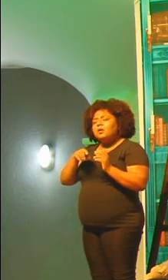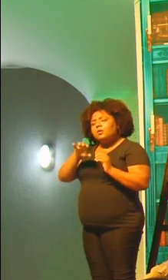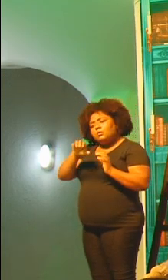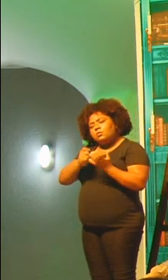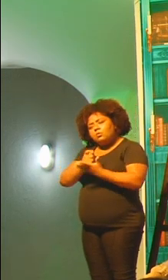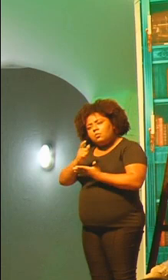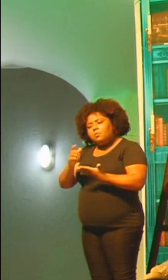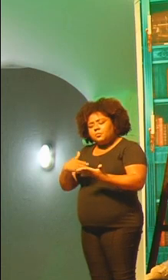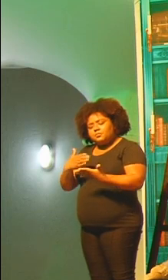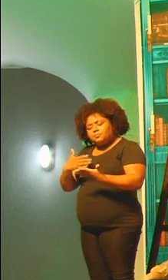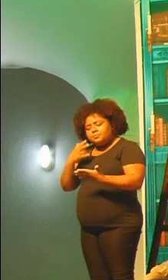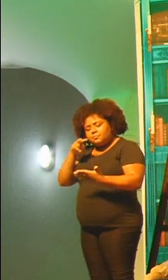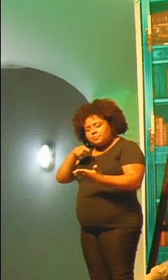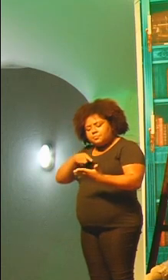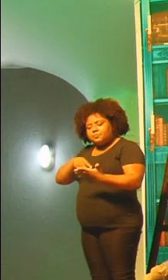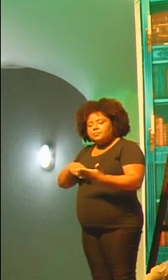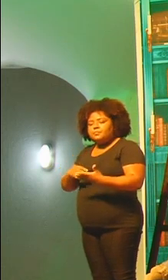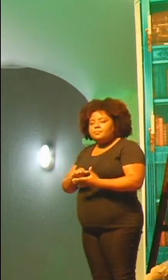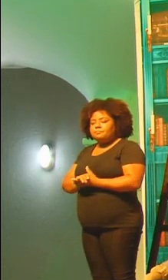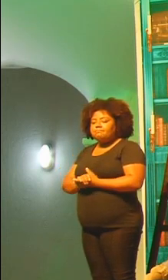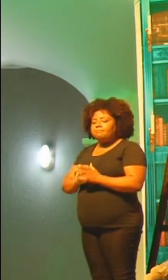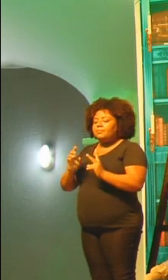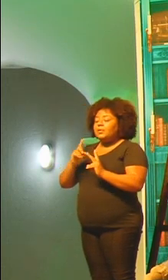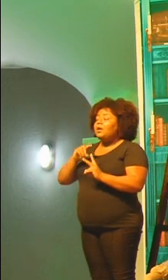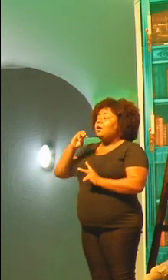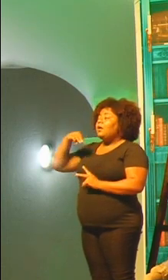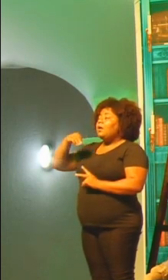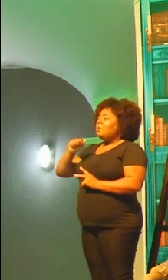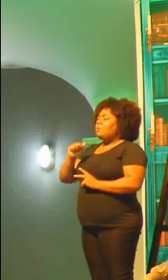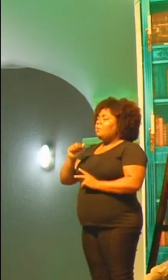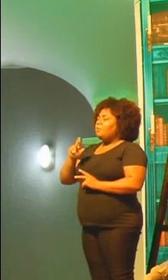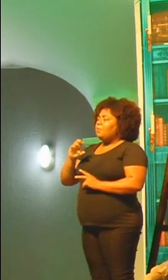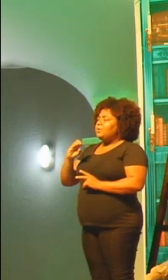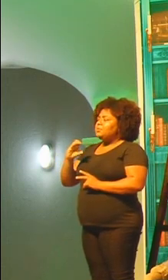o livro de Marcelo é um livro